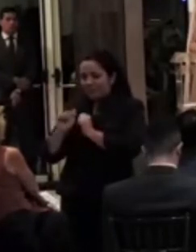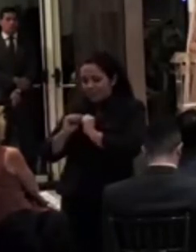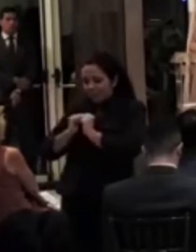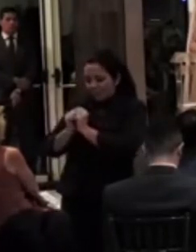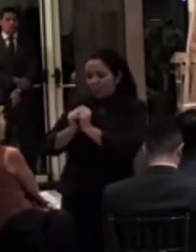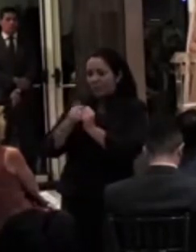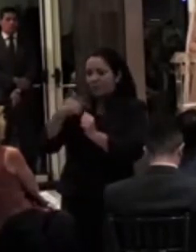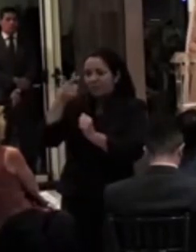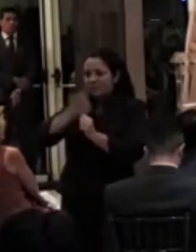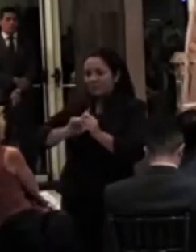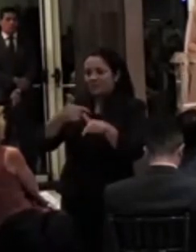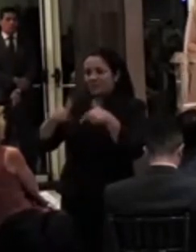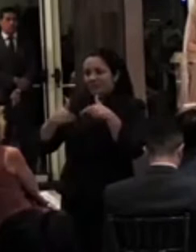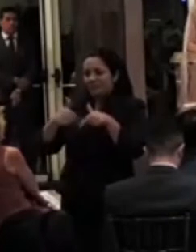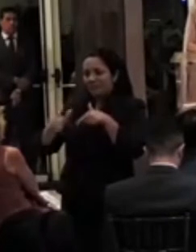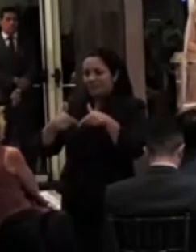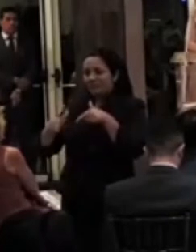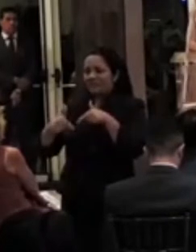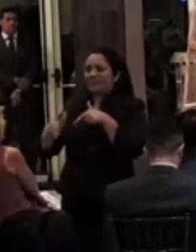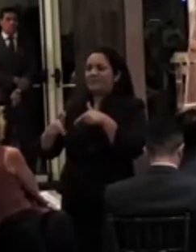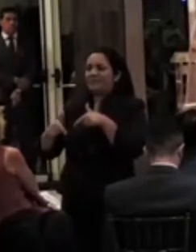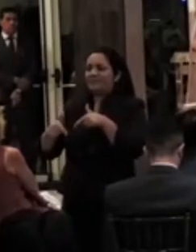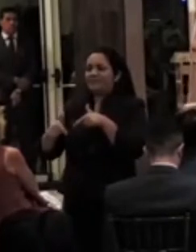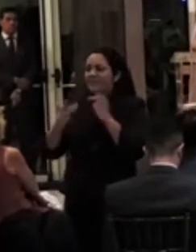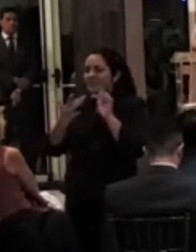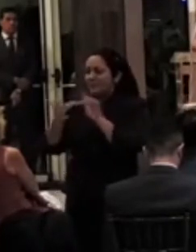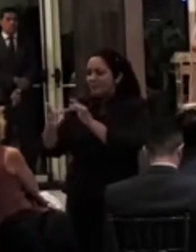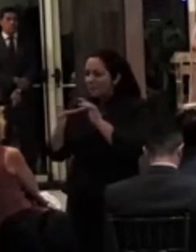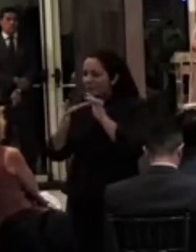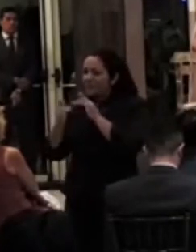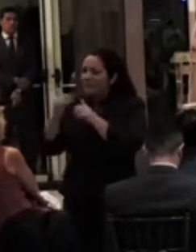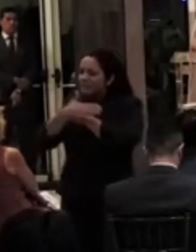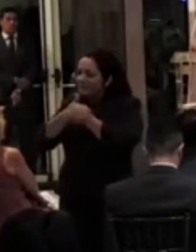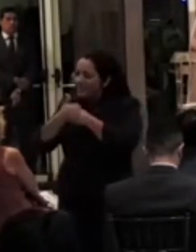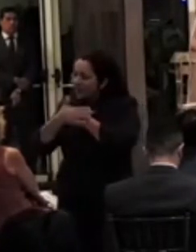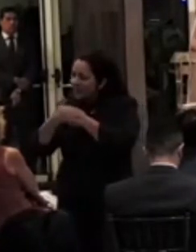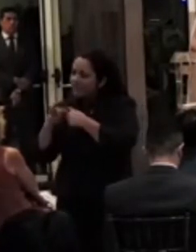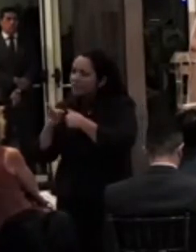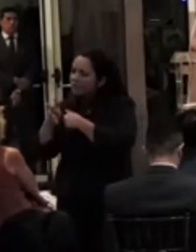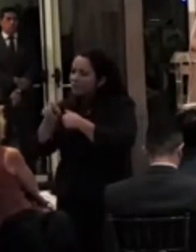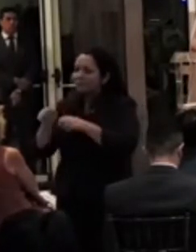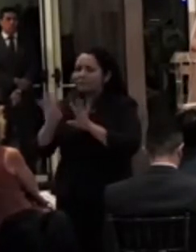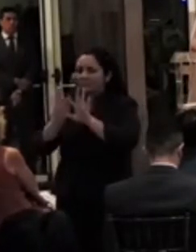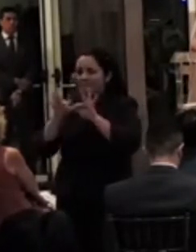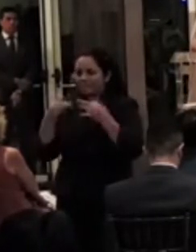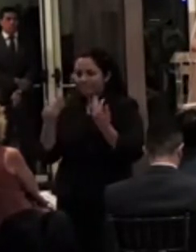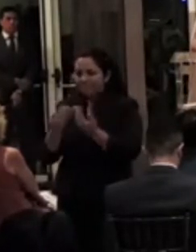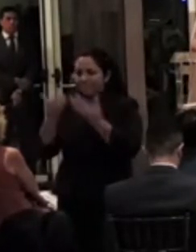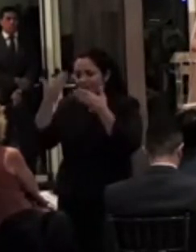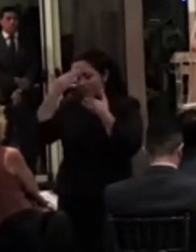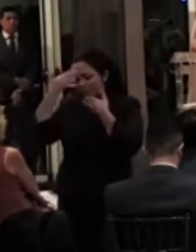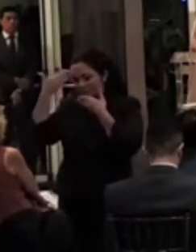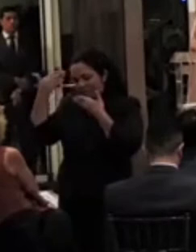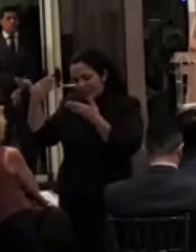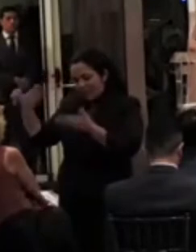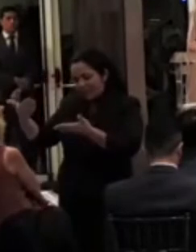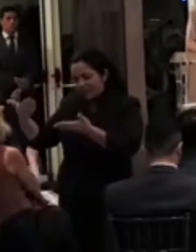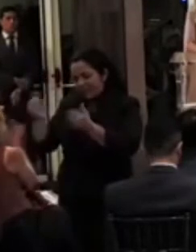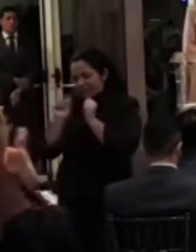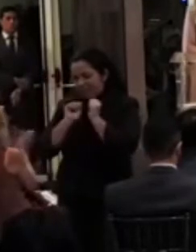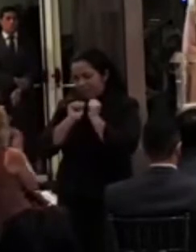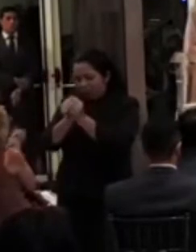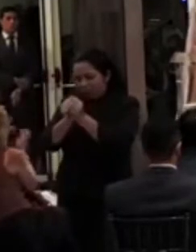magnitude sem a presença compreensiva e afetuosa dos nossos entes queridos. Obrigada pela parceria, meu amor.